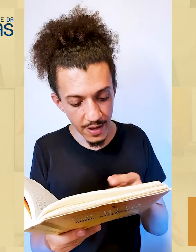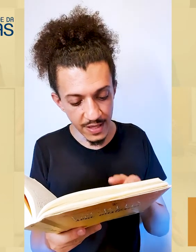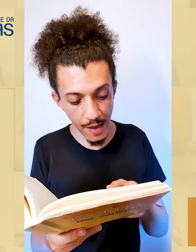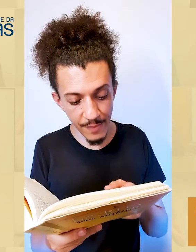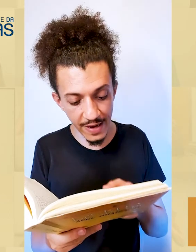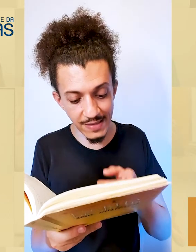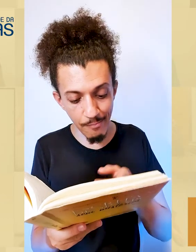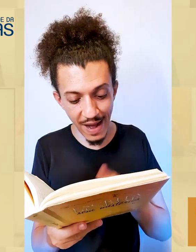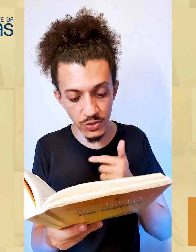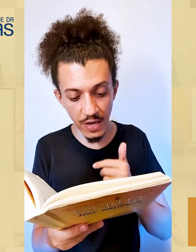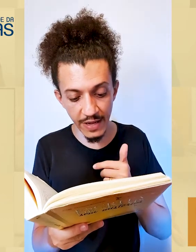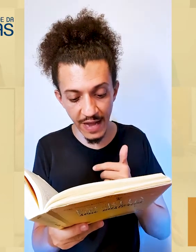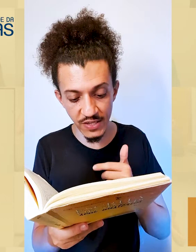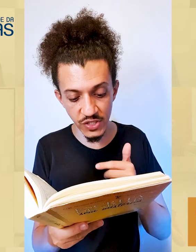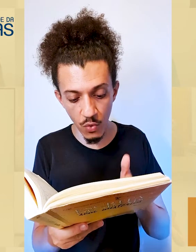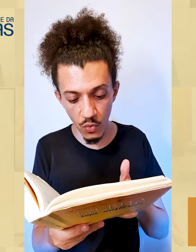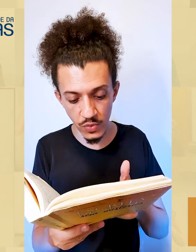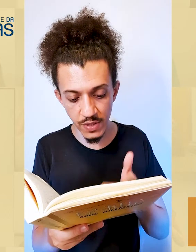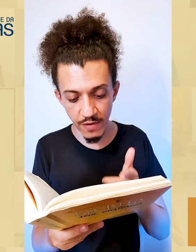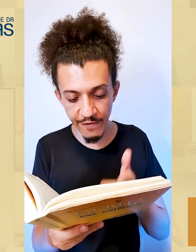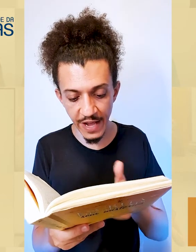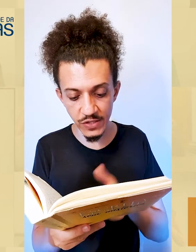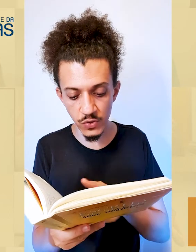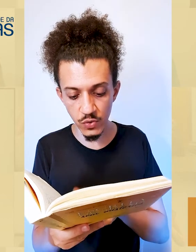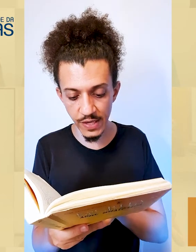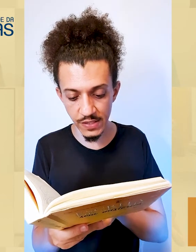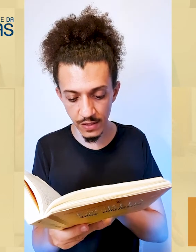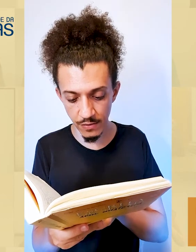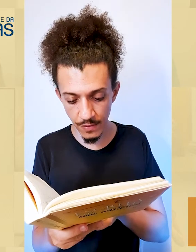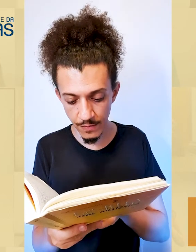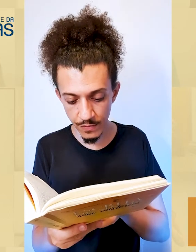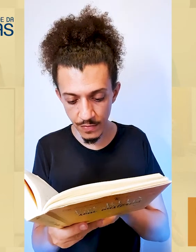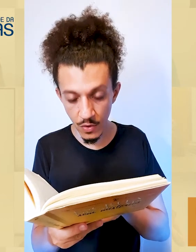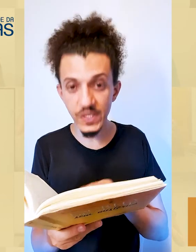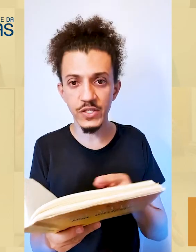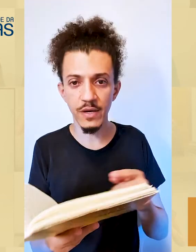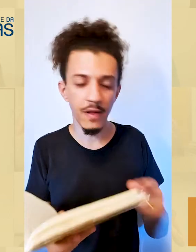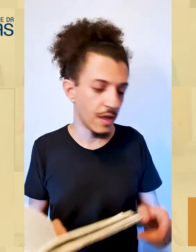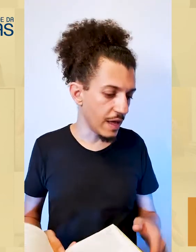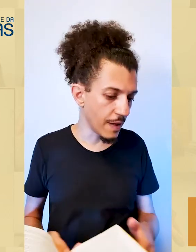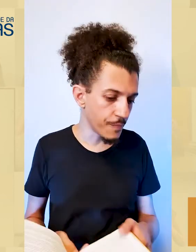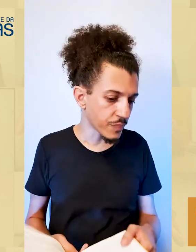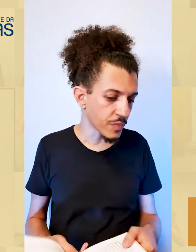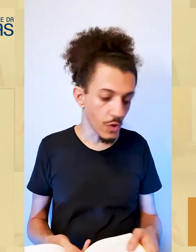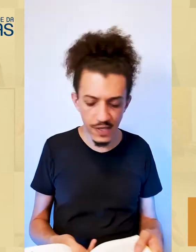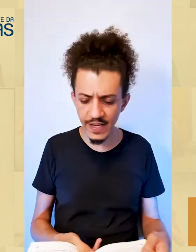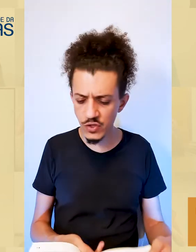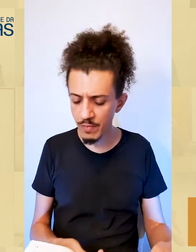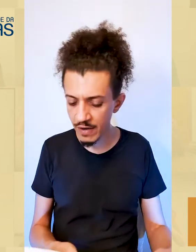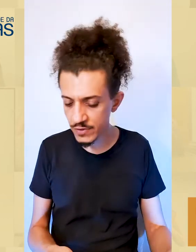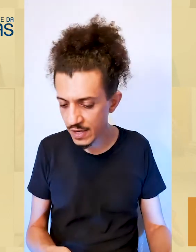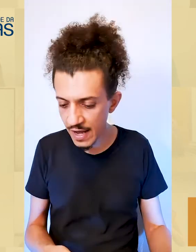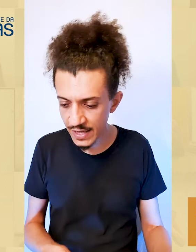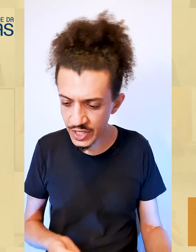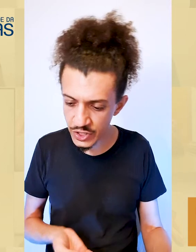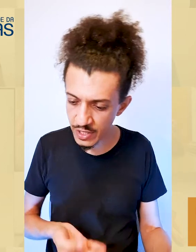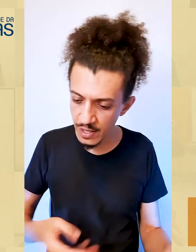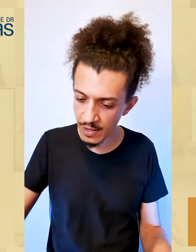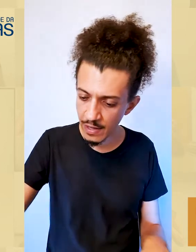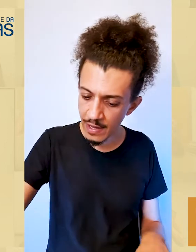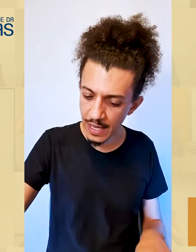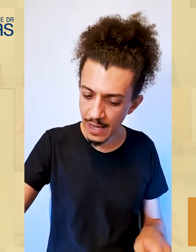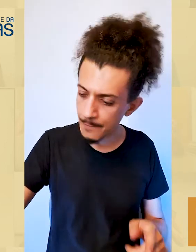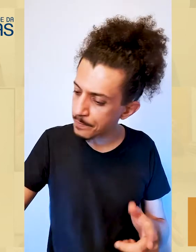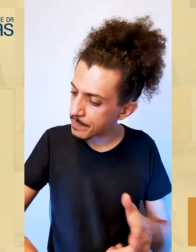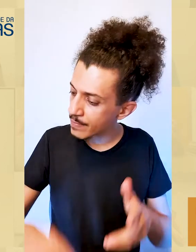maior que apenas a particularidade de alguns frente ao desconhecido. Ou seja, nós seres humanos, a